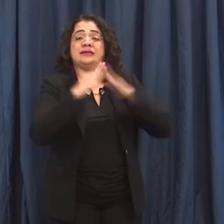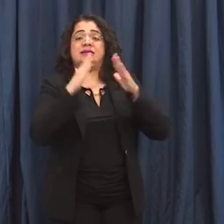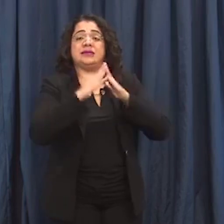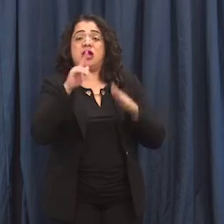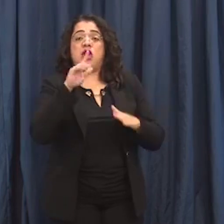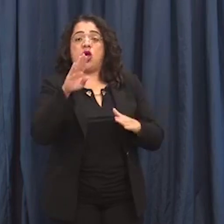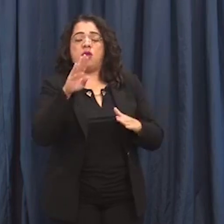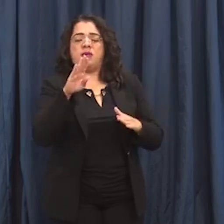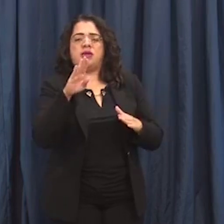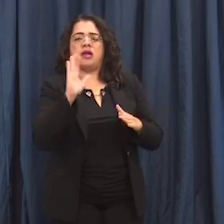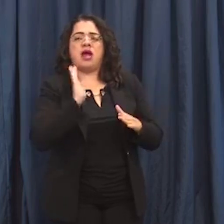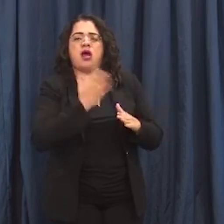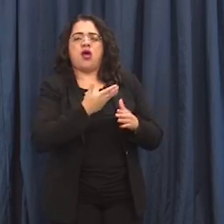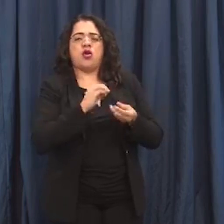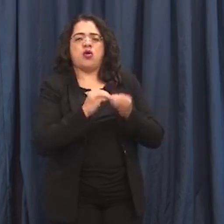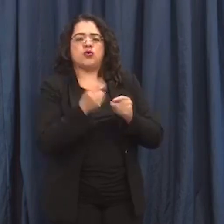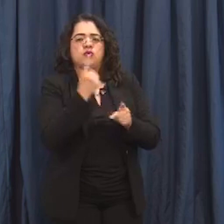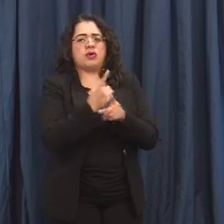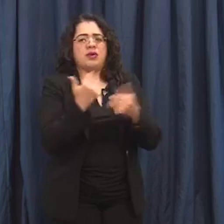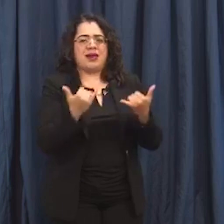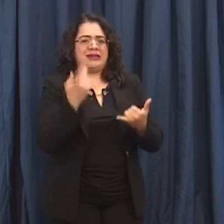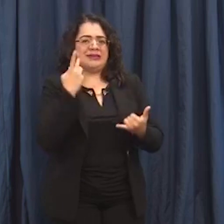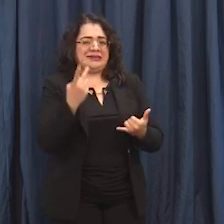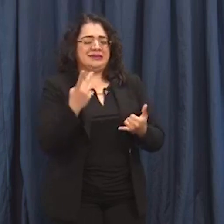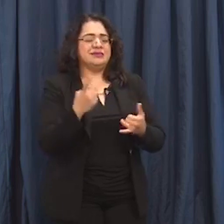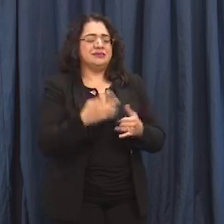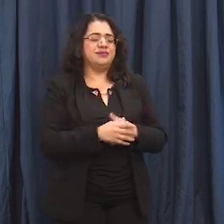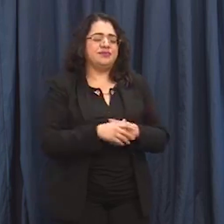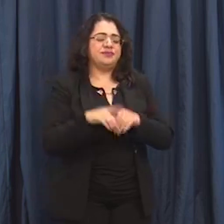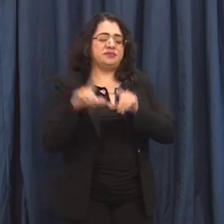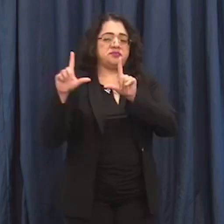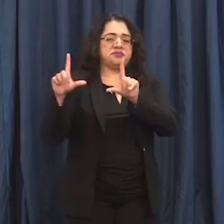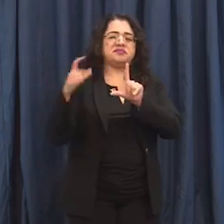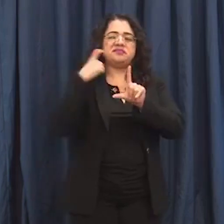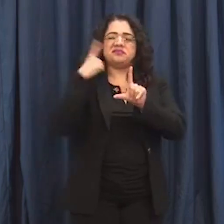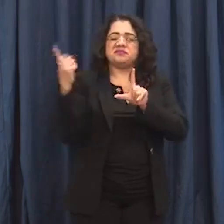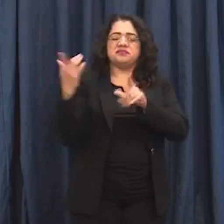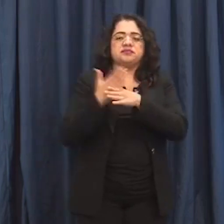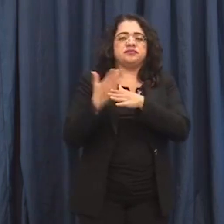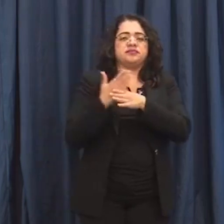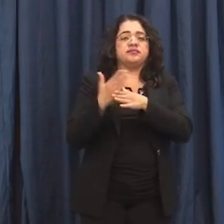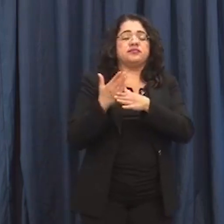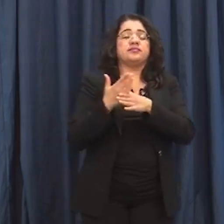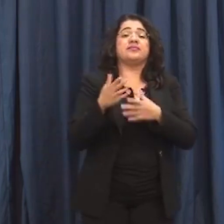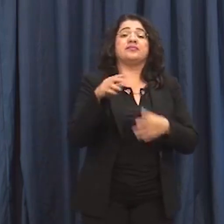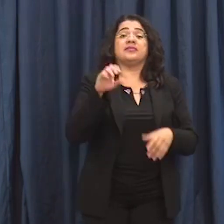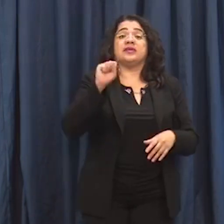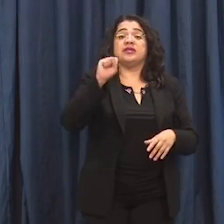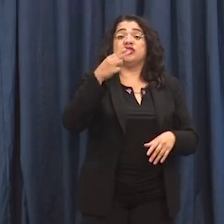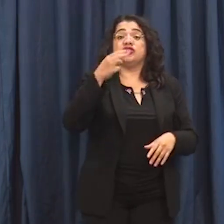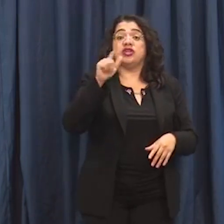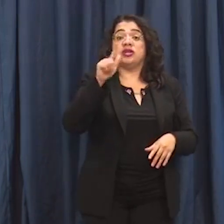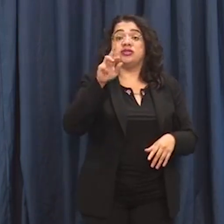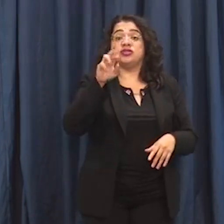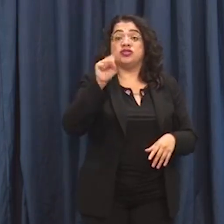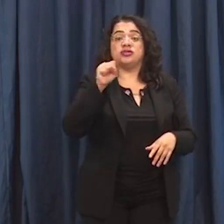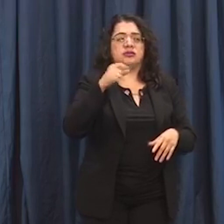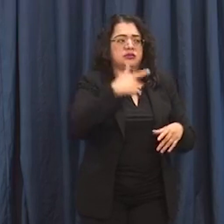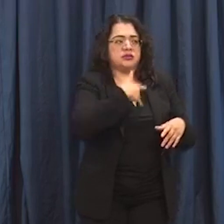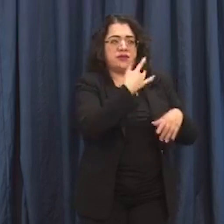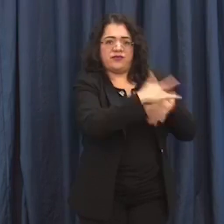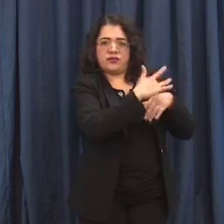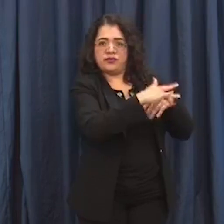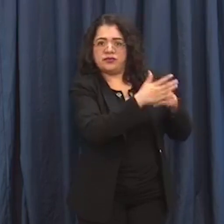Beach actualmente. Tenemos que prepararnos suficiente para una capacidad de refugio, por decir,